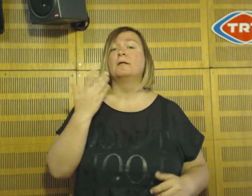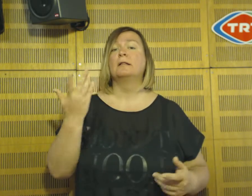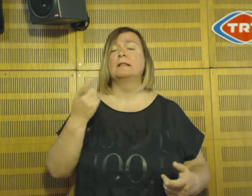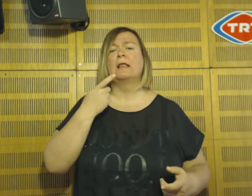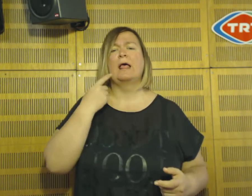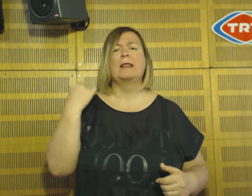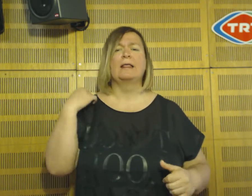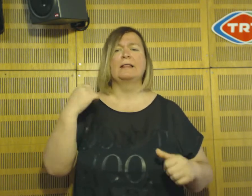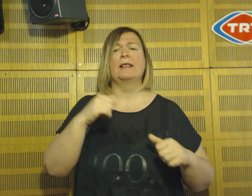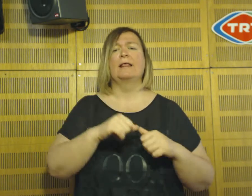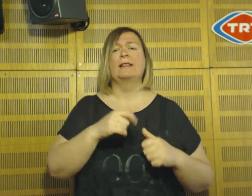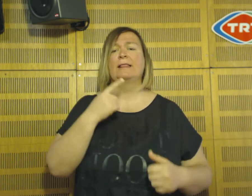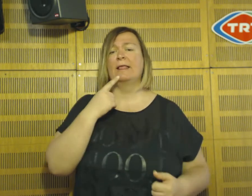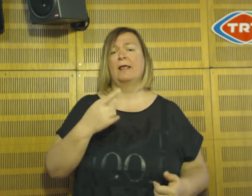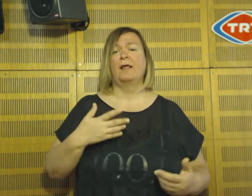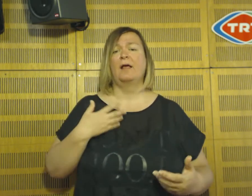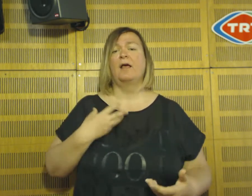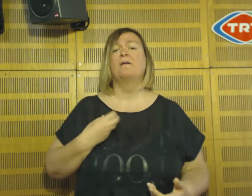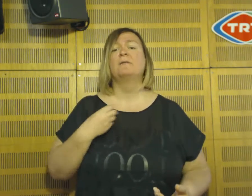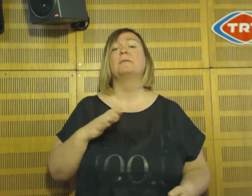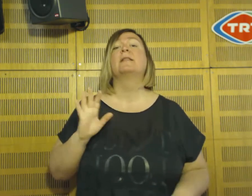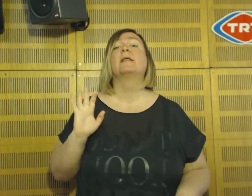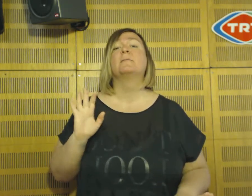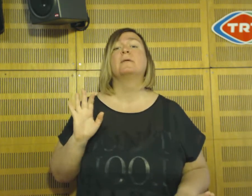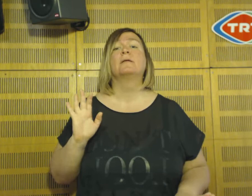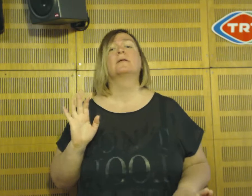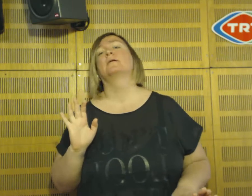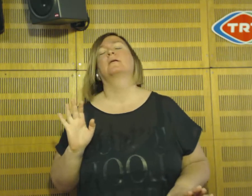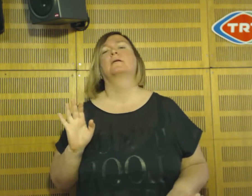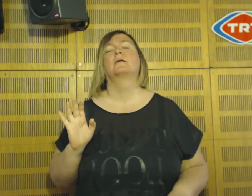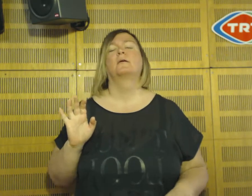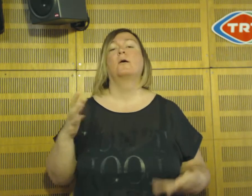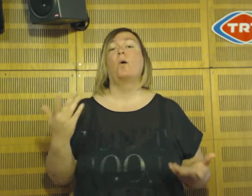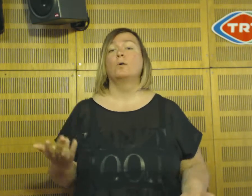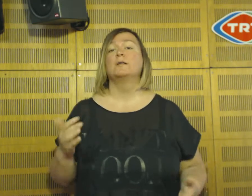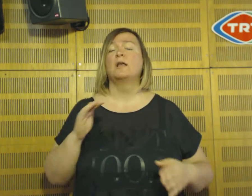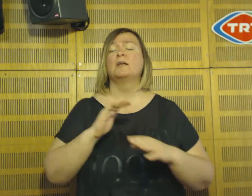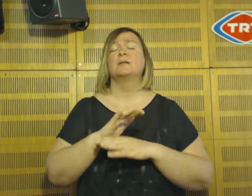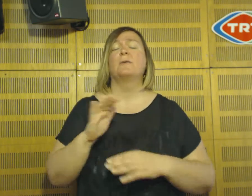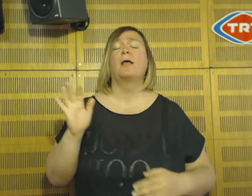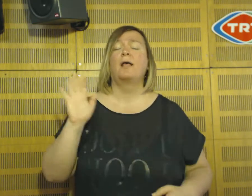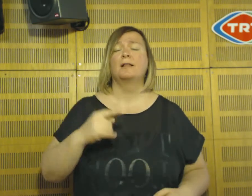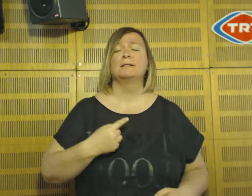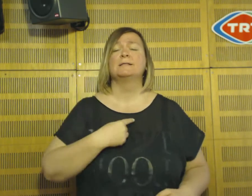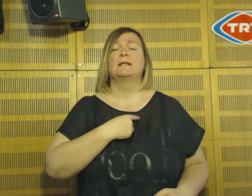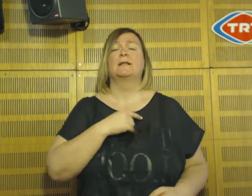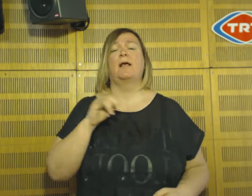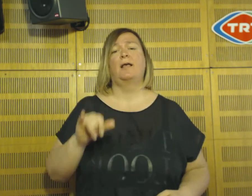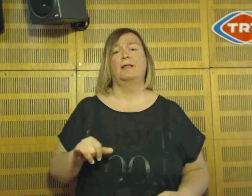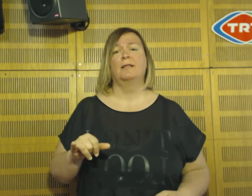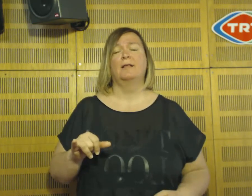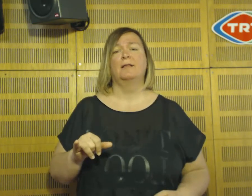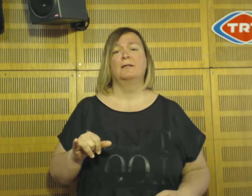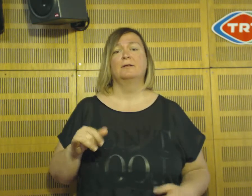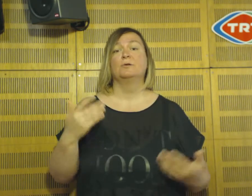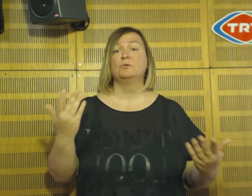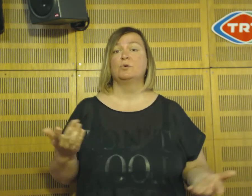yine tekrarladı kendini diye hayıflanmak değil mi? Oysa yaşam her anını hissetmeyi hak eder. Çünkü o her